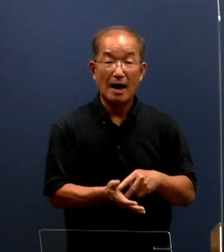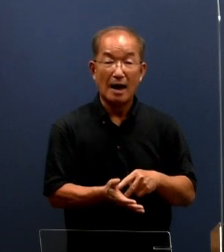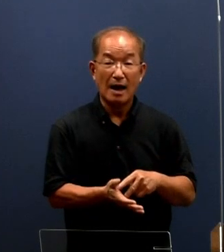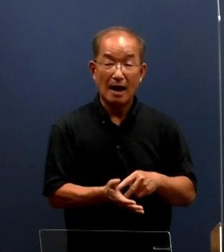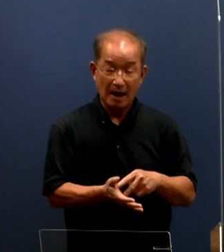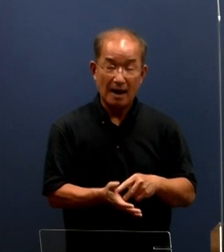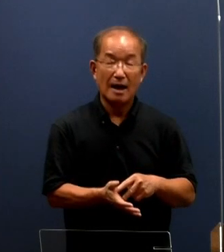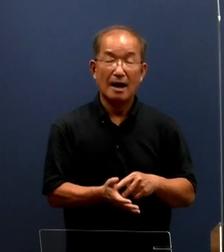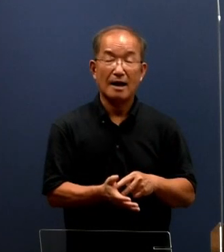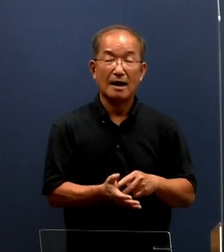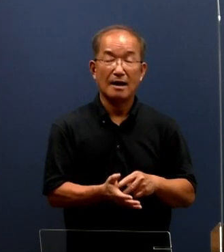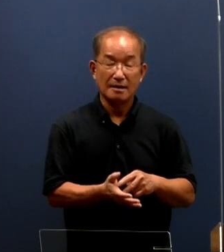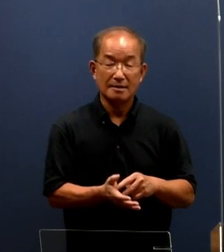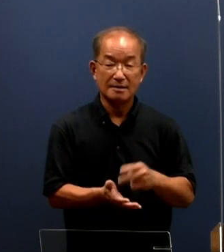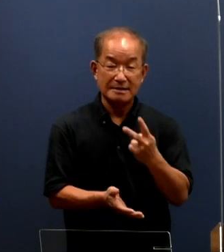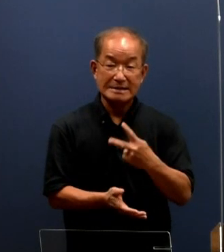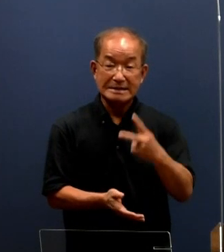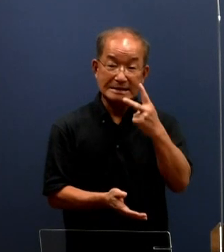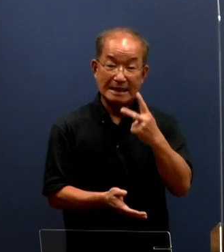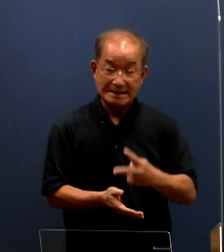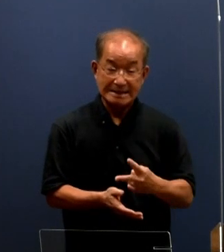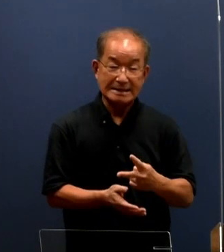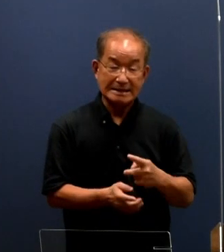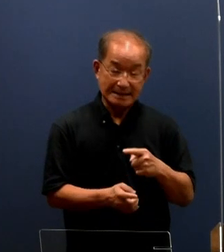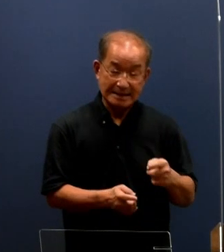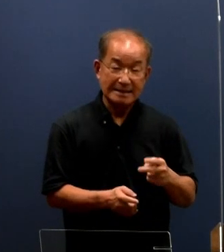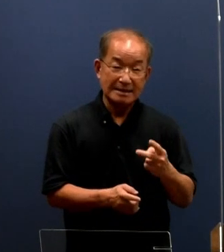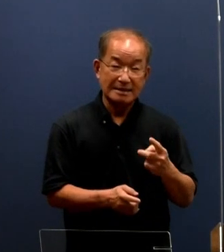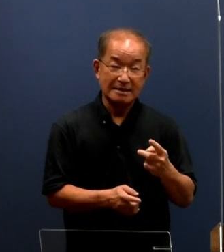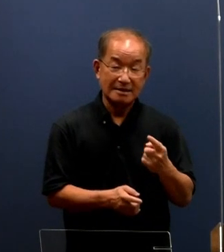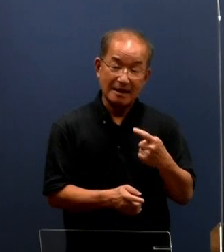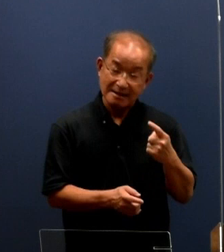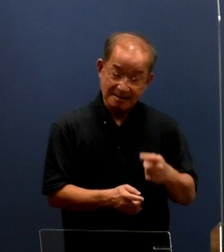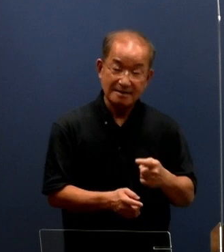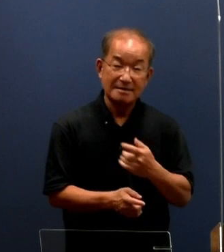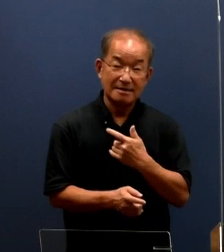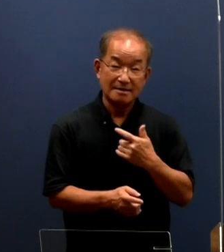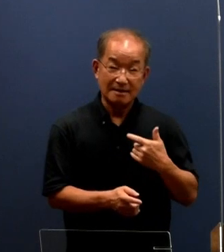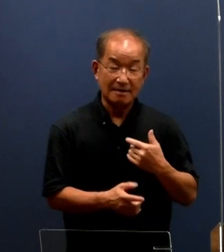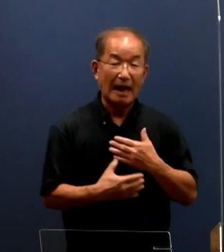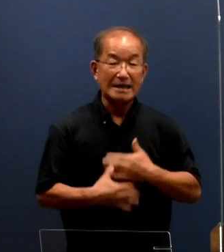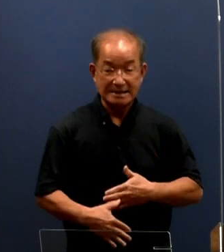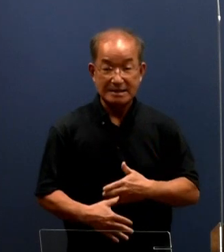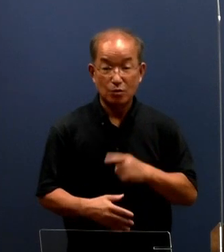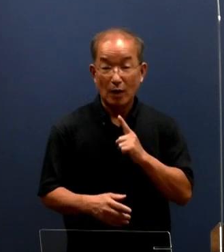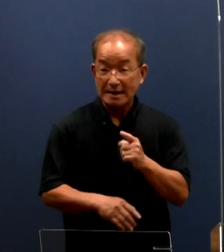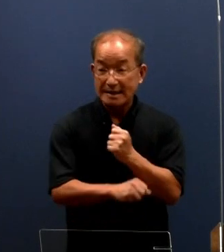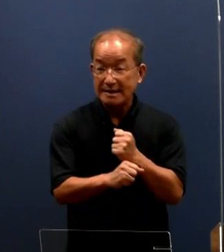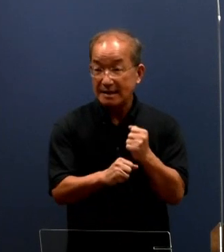るので、2000人だったから安心とは言えませんから、